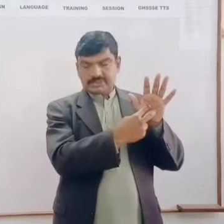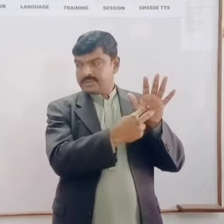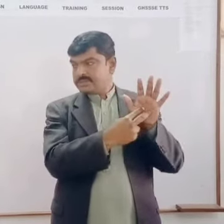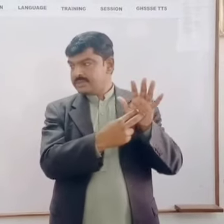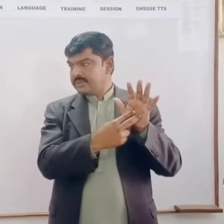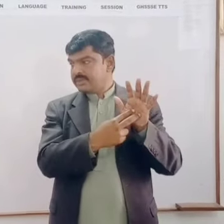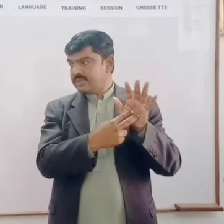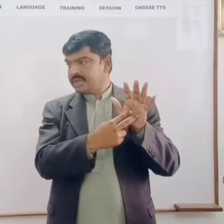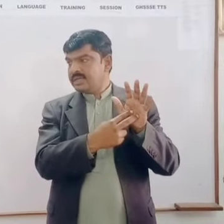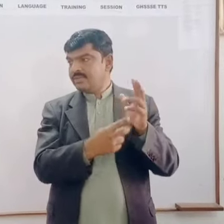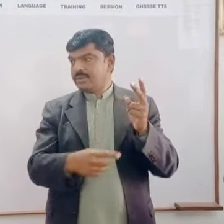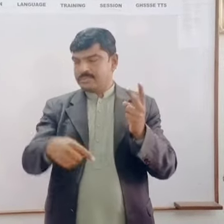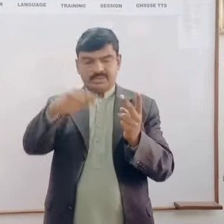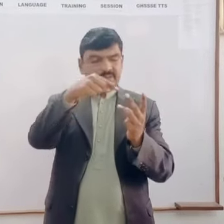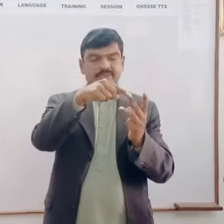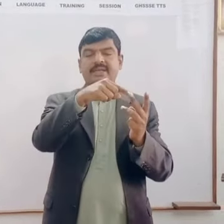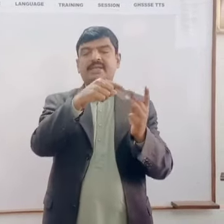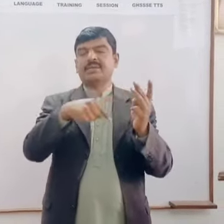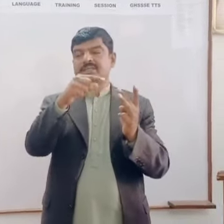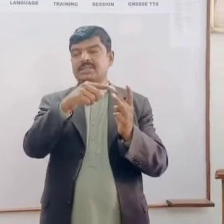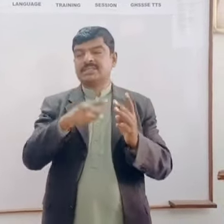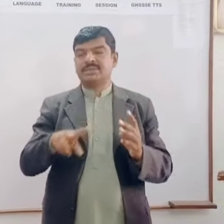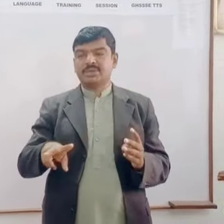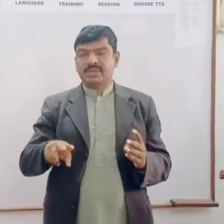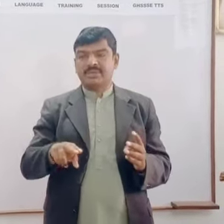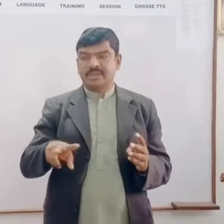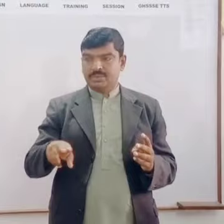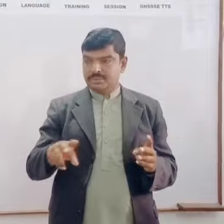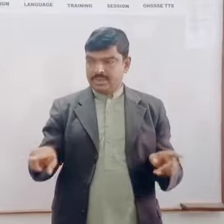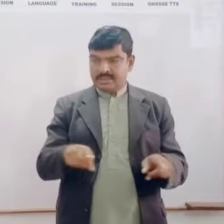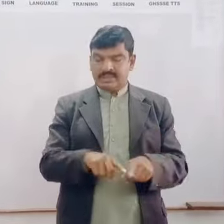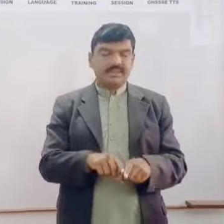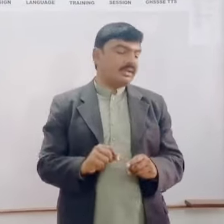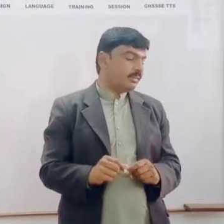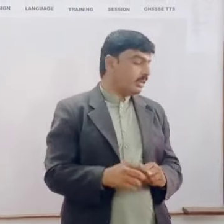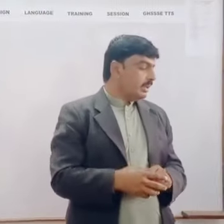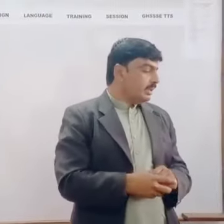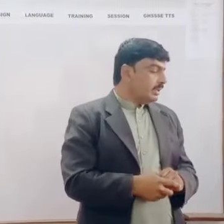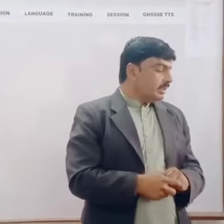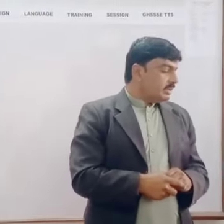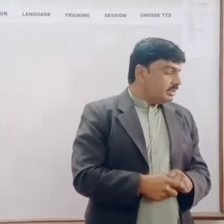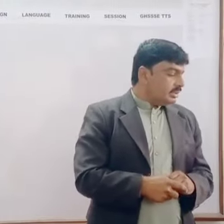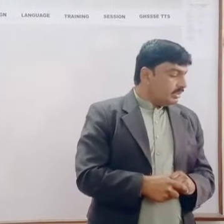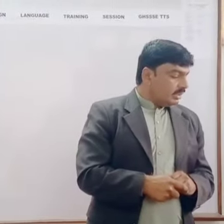लिए, हाँ जी, वो सेंटर मरकज, इसमें जो दरमियान में कहते हैं कि दोनों के दरमियान, ठीक हो गया